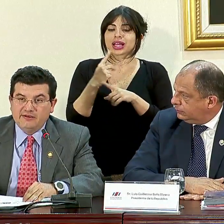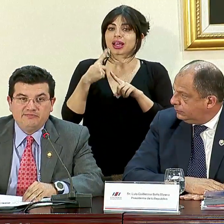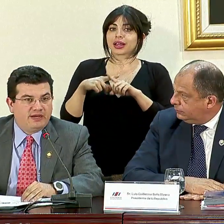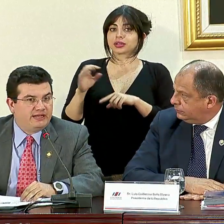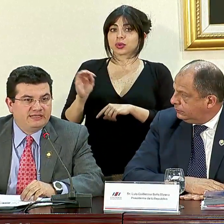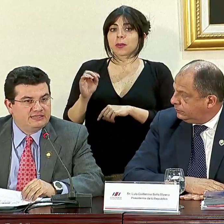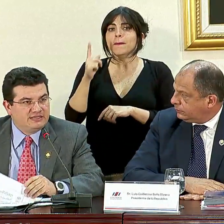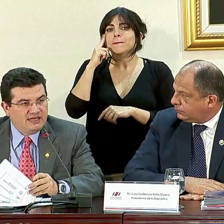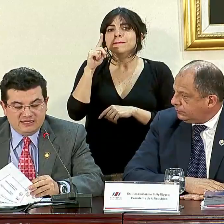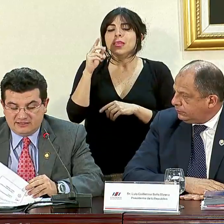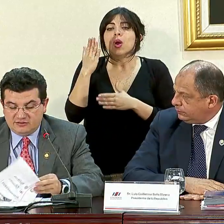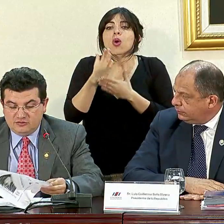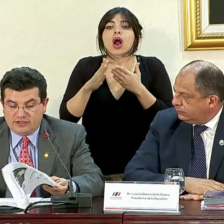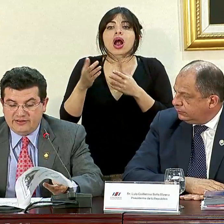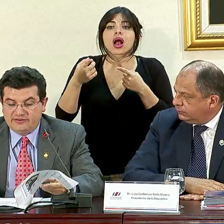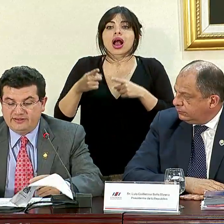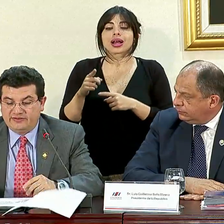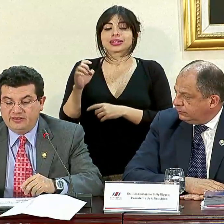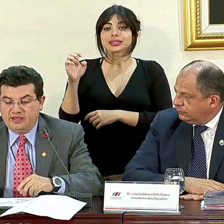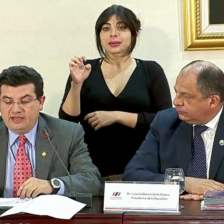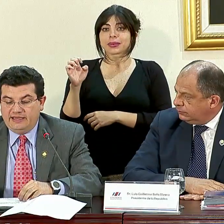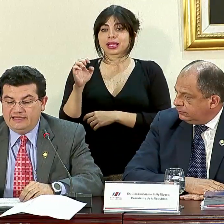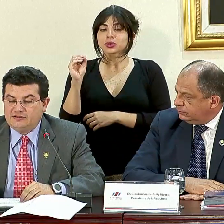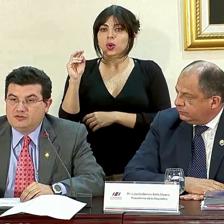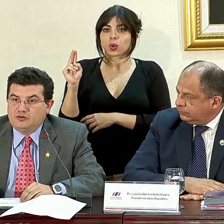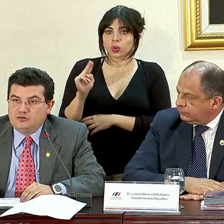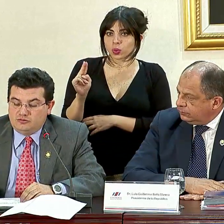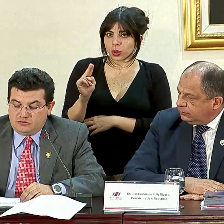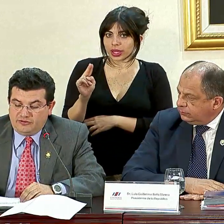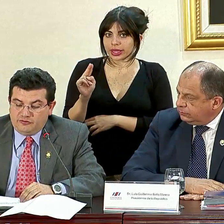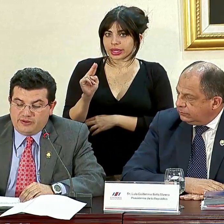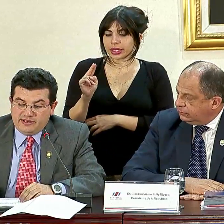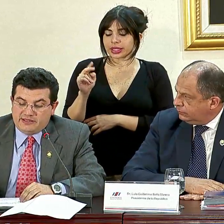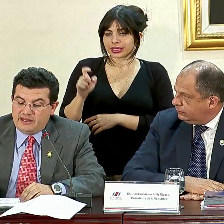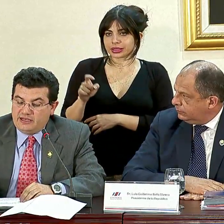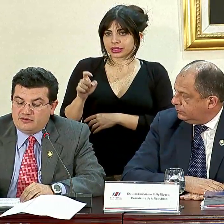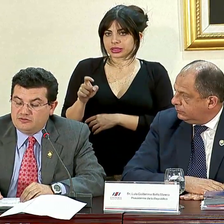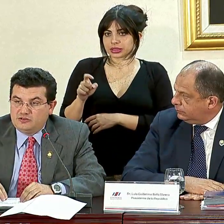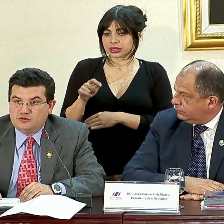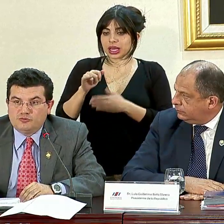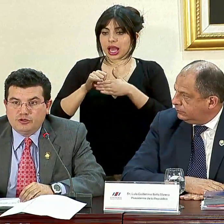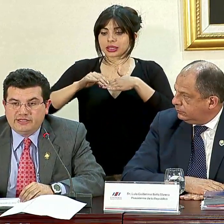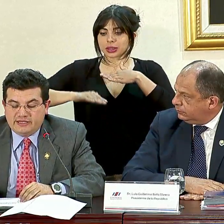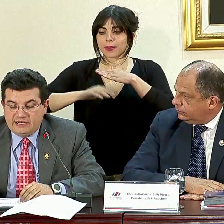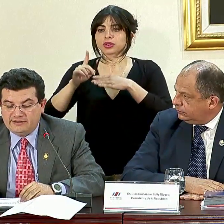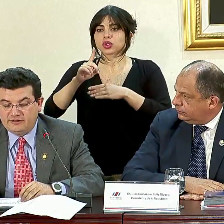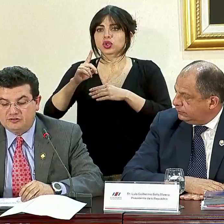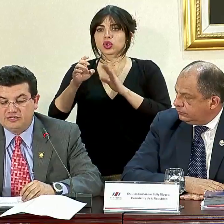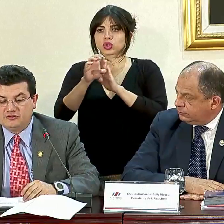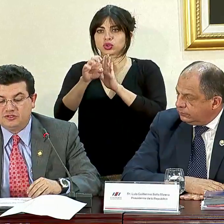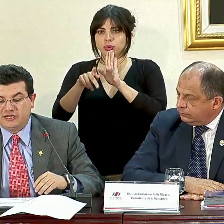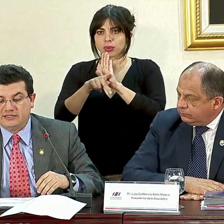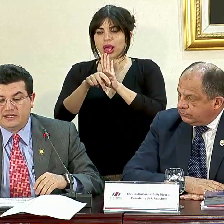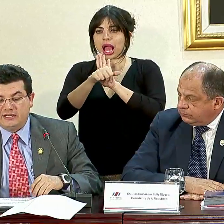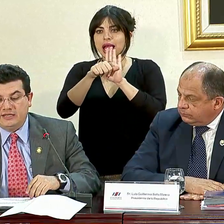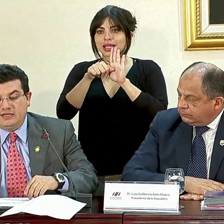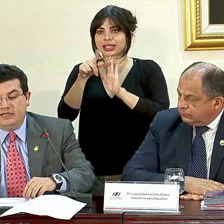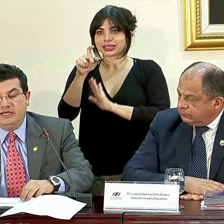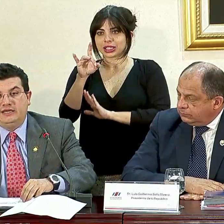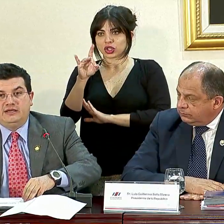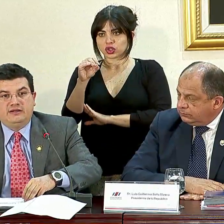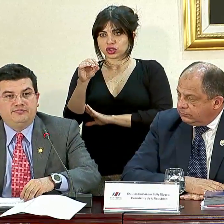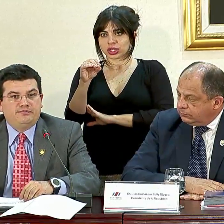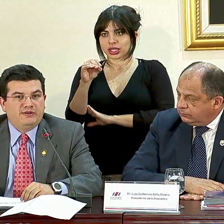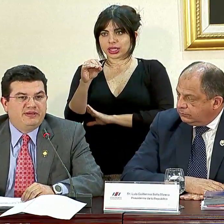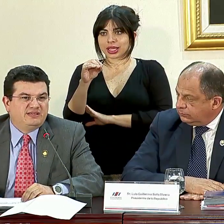extraordinariamente para necesidades urgentes. Esto se fundamenta en la Constitución Política, en el artículo 180,